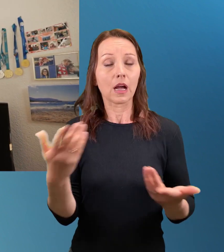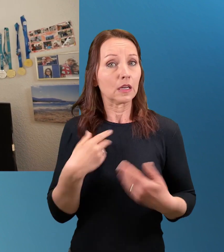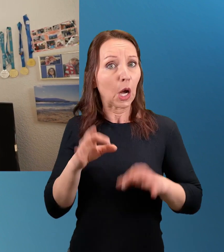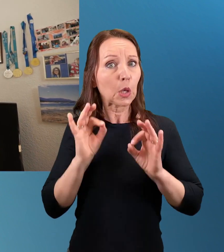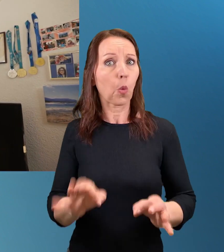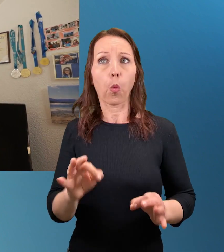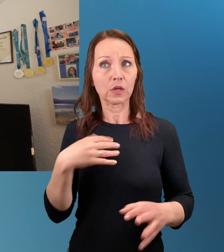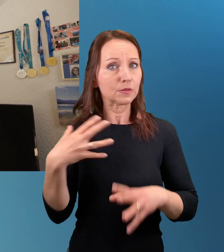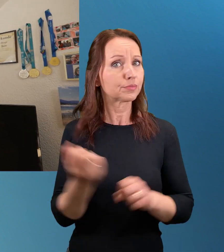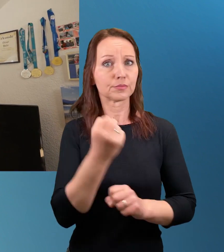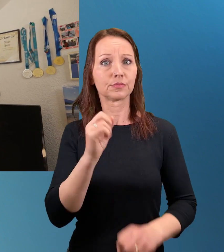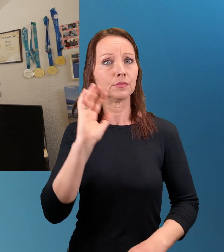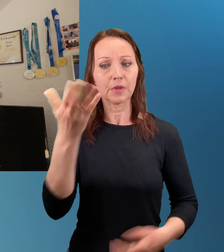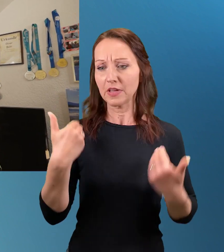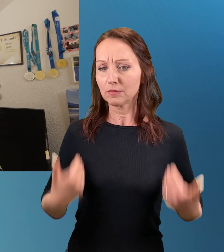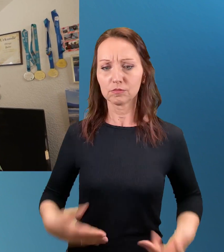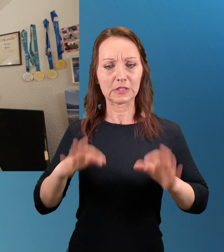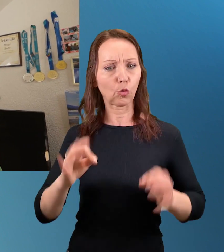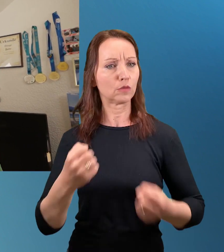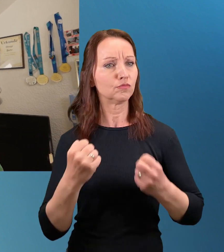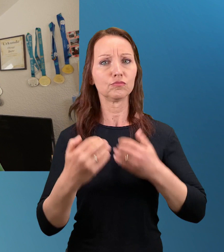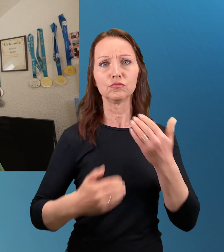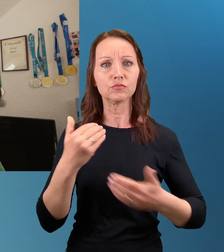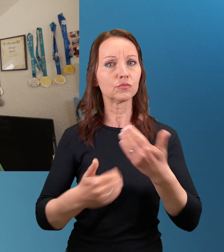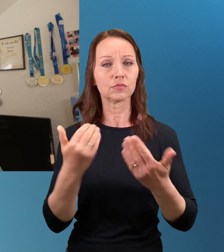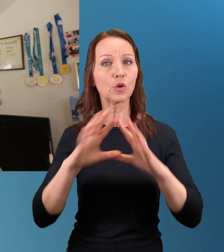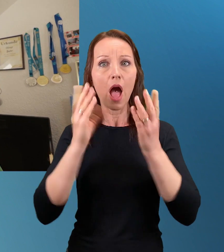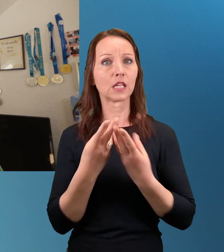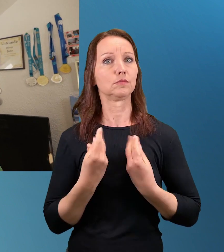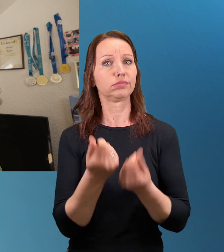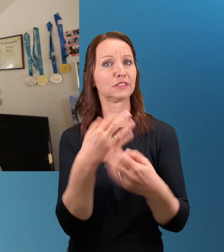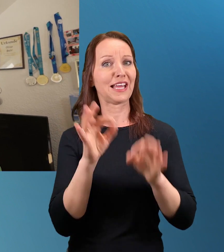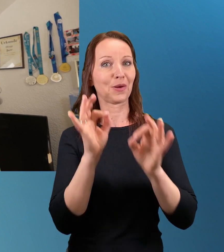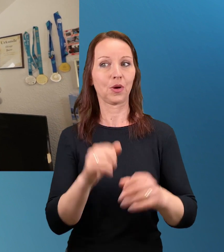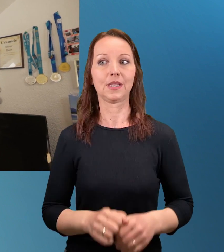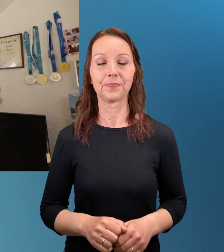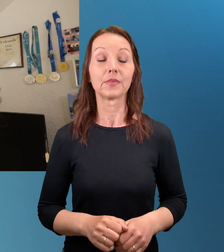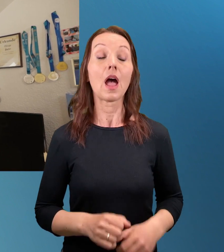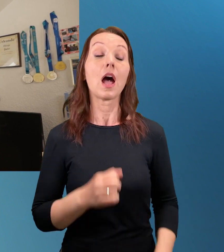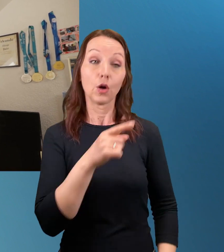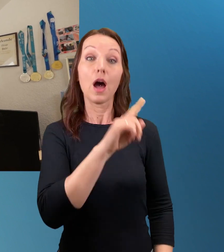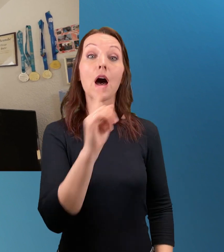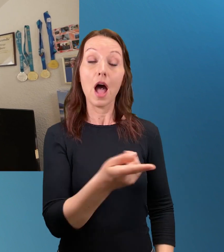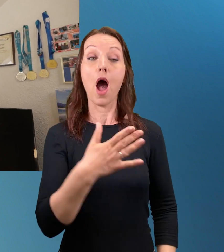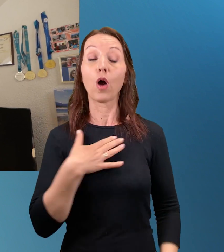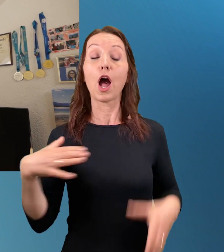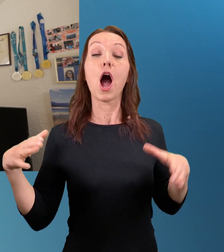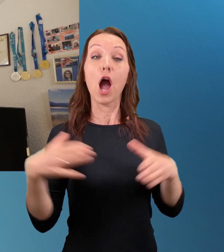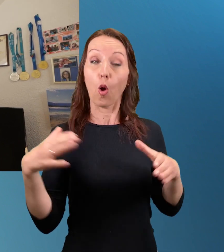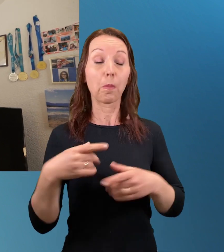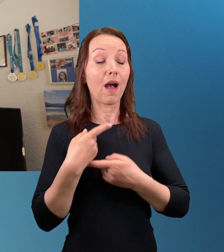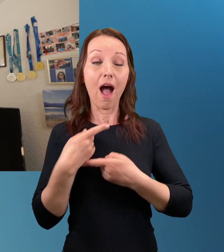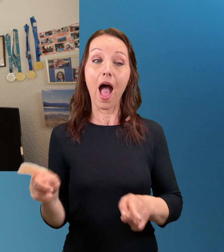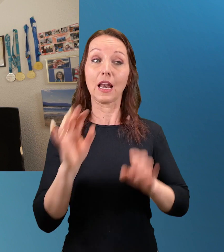und ich war gut drauf. Da ist alles gut gelaufen. Angefeuert wurdest du auch von der